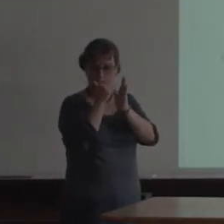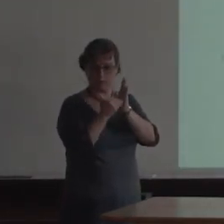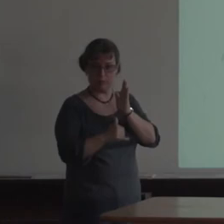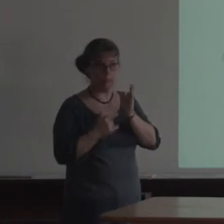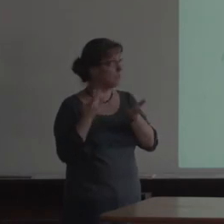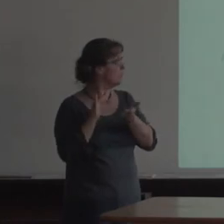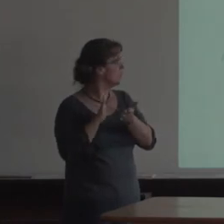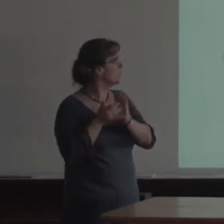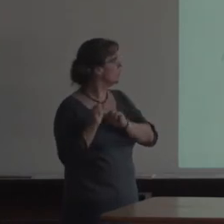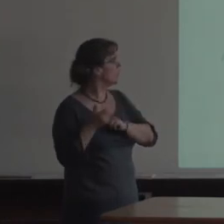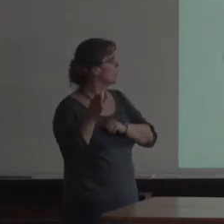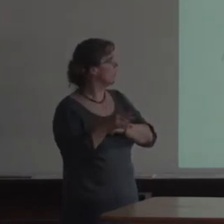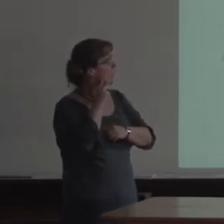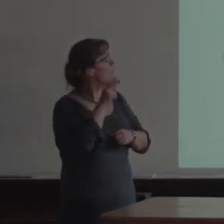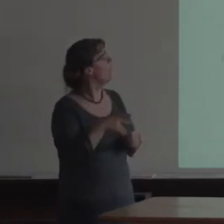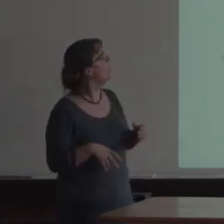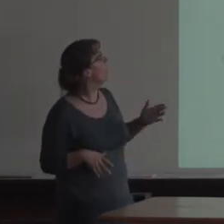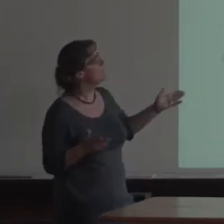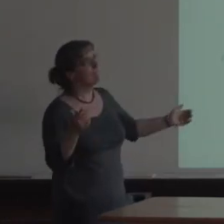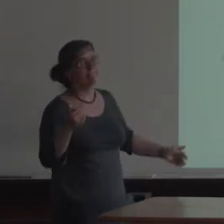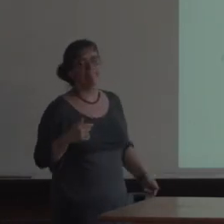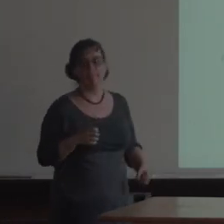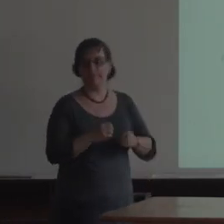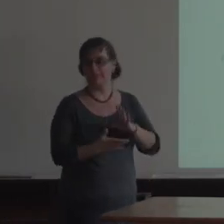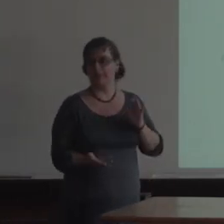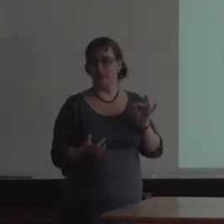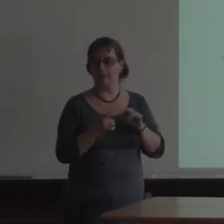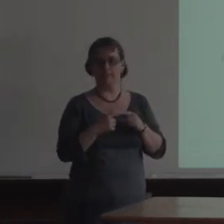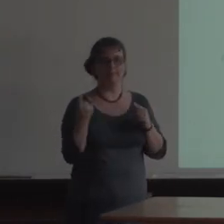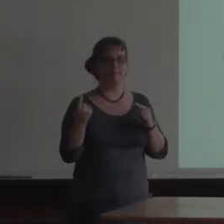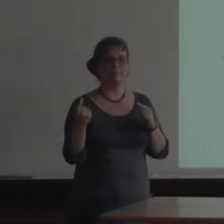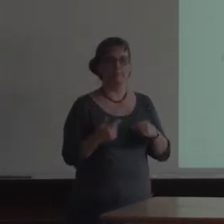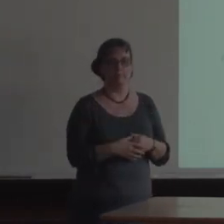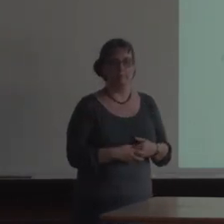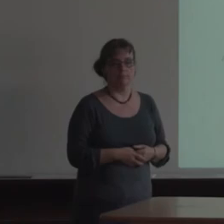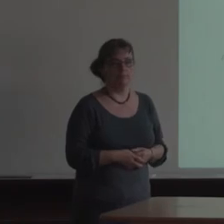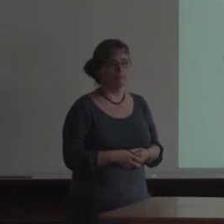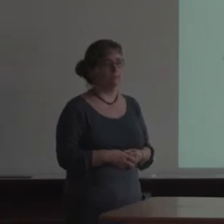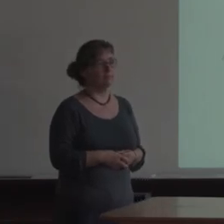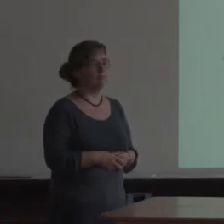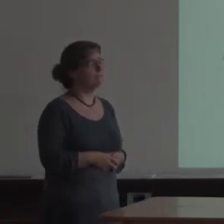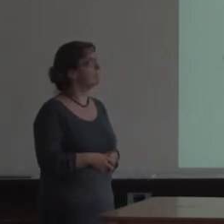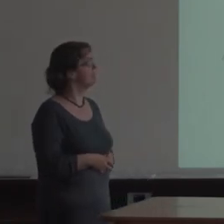Si vous voulez revoir les exemples, je ne suis pas connecté à l'Internet.